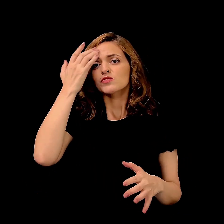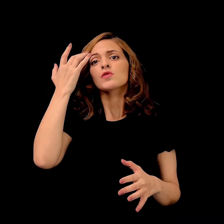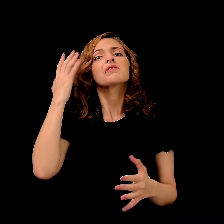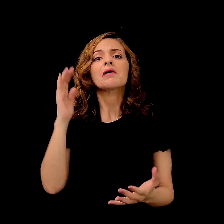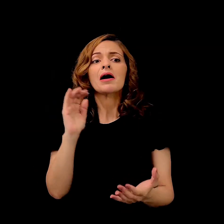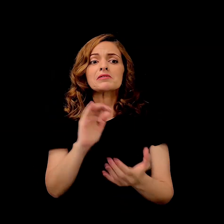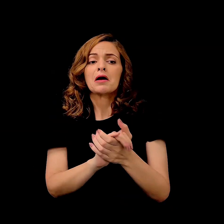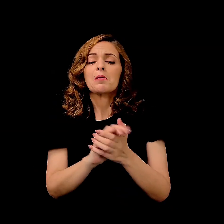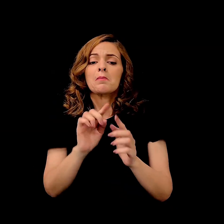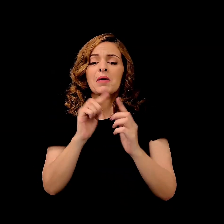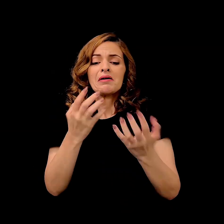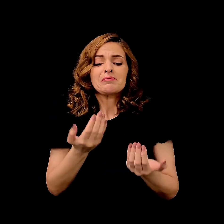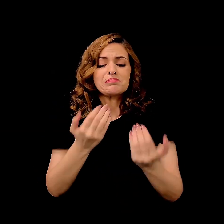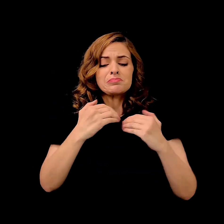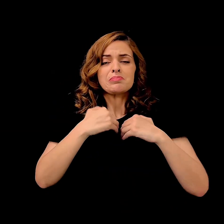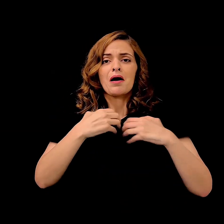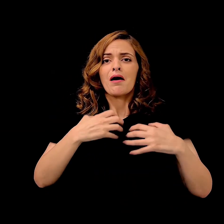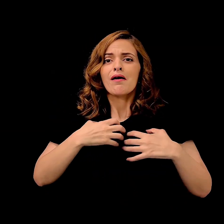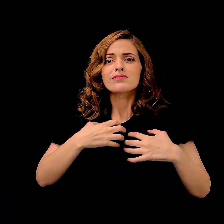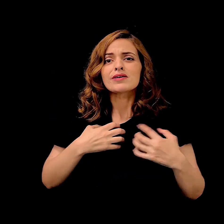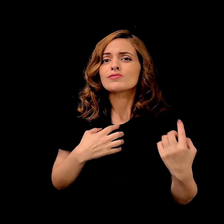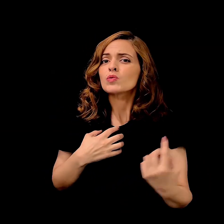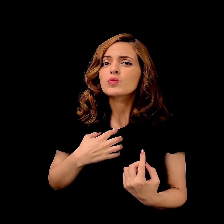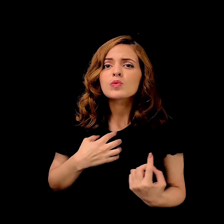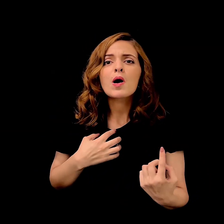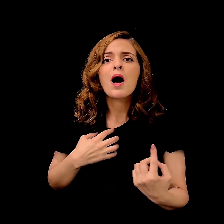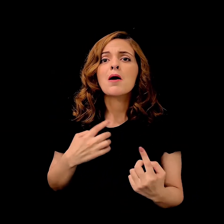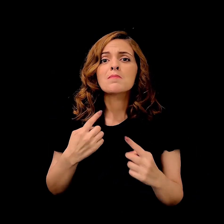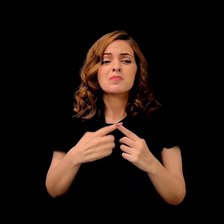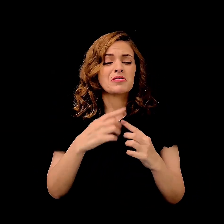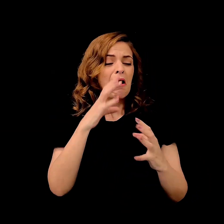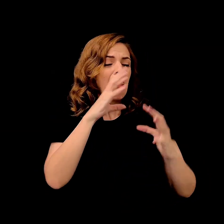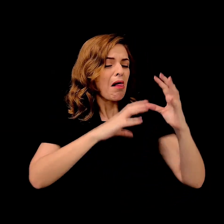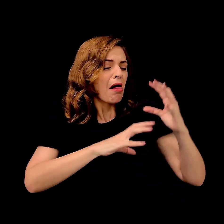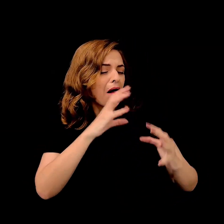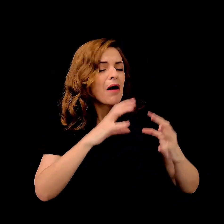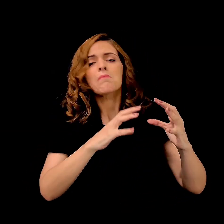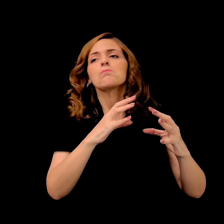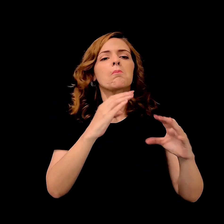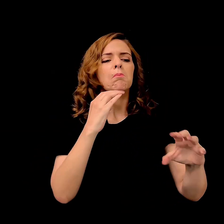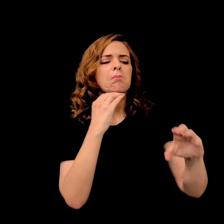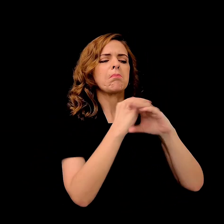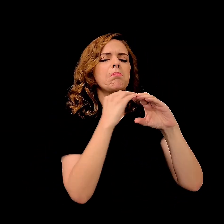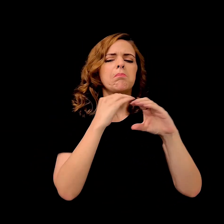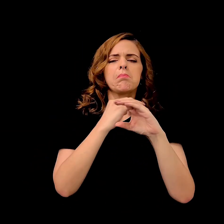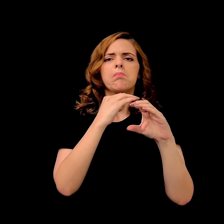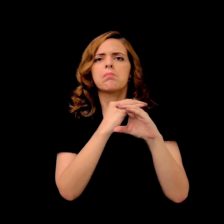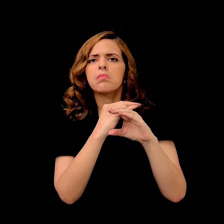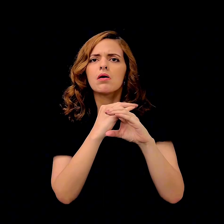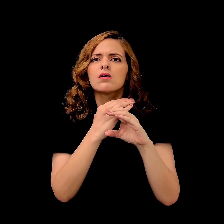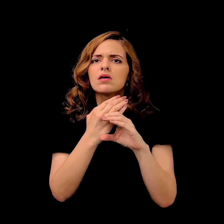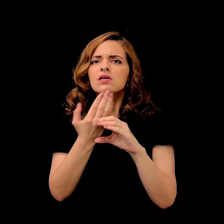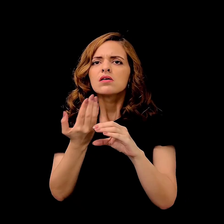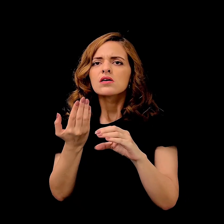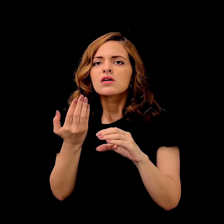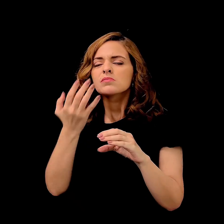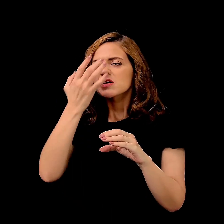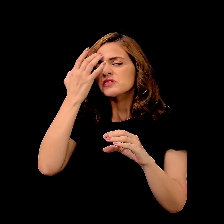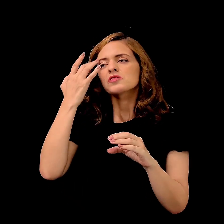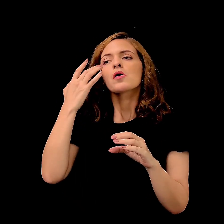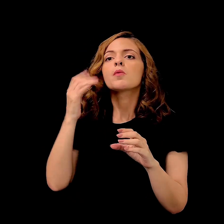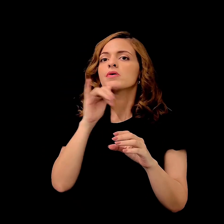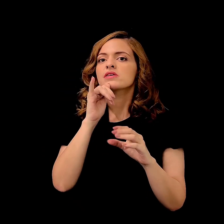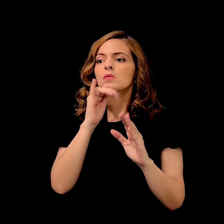É, isso. Porque eles não se comunicam, não se entendem, não se falam. Então vivem na